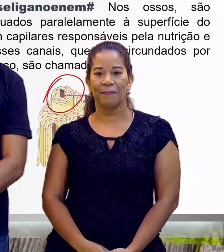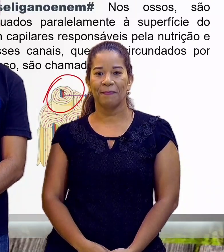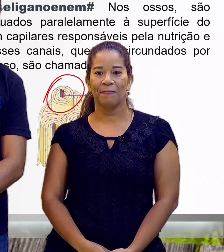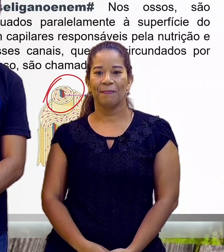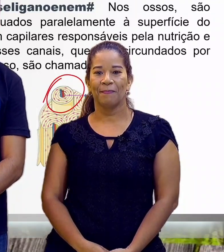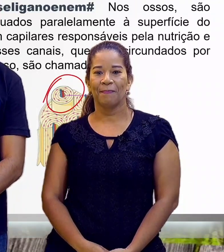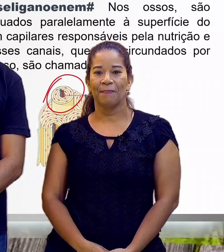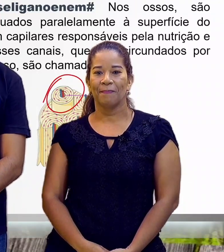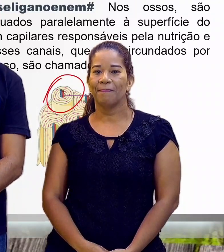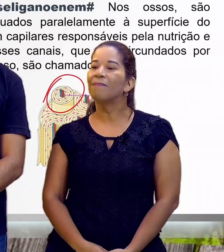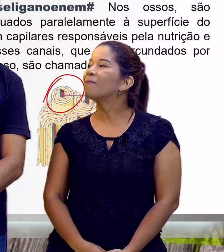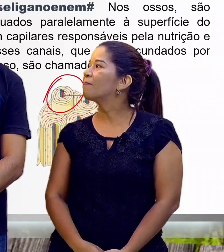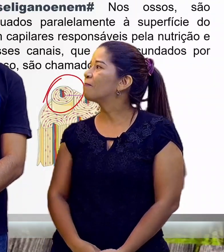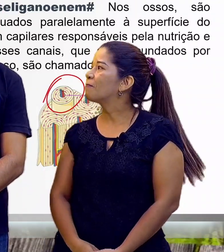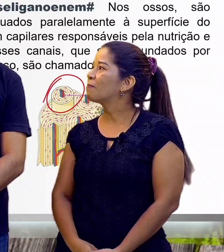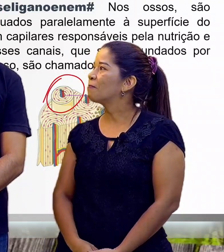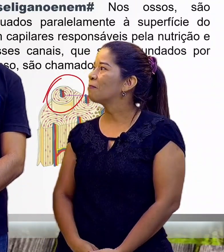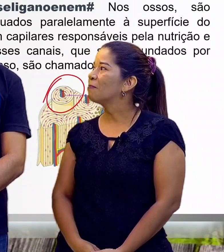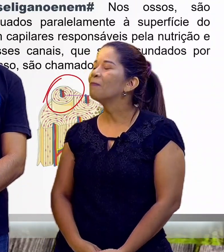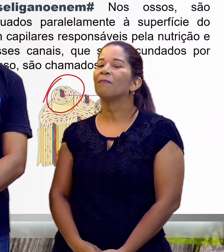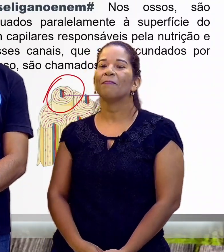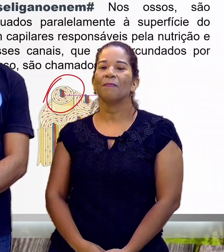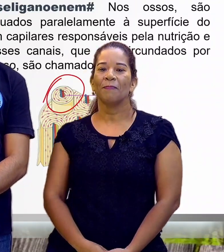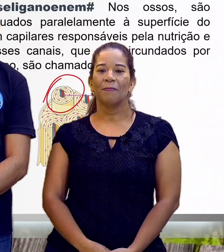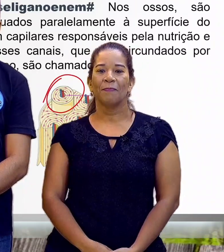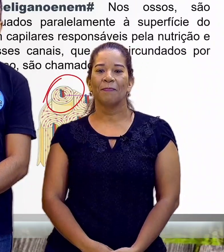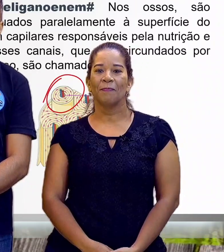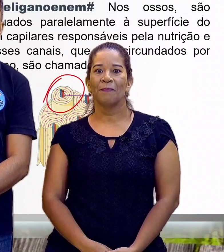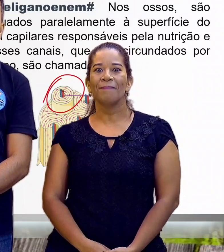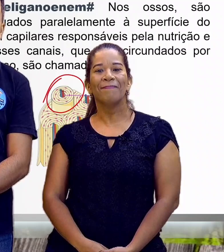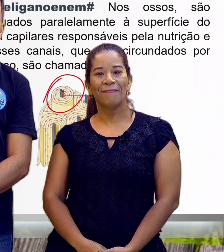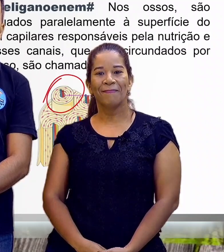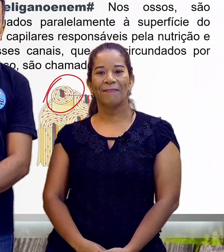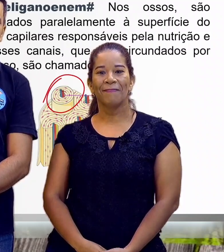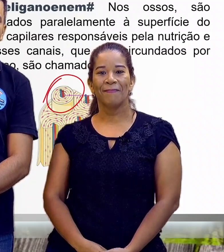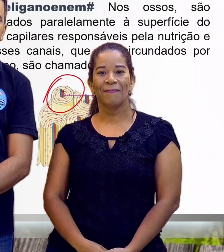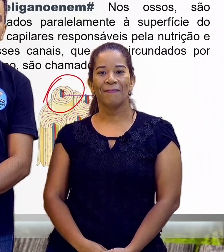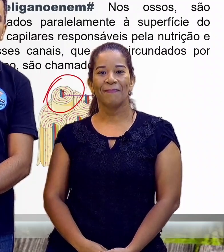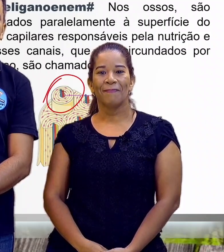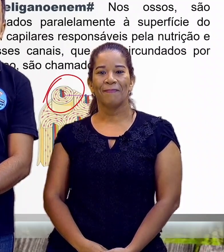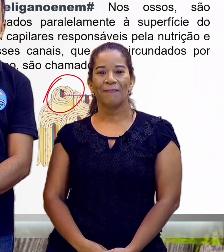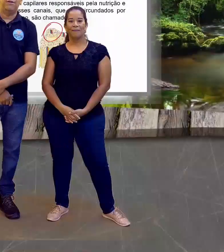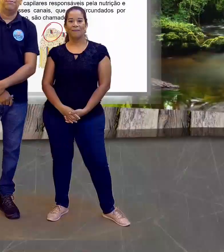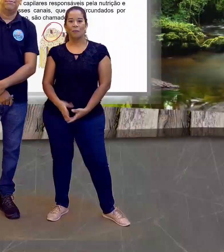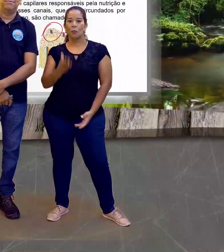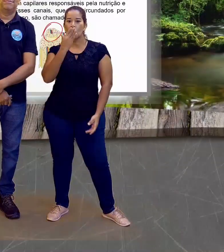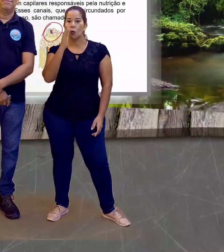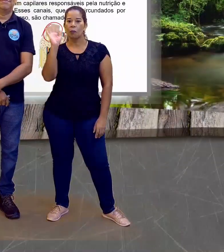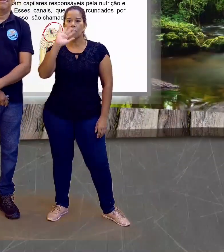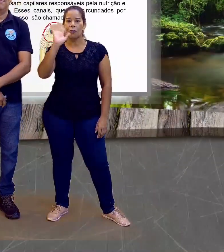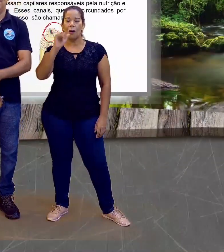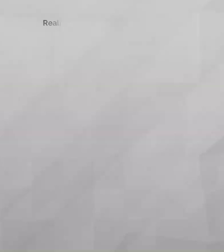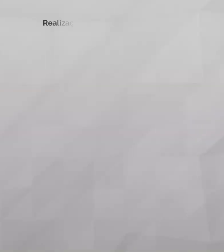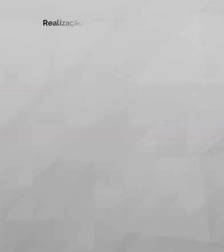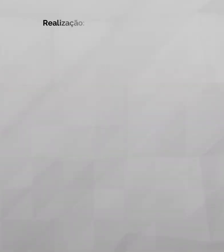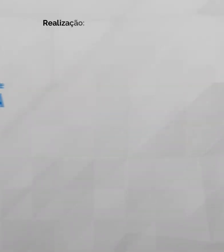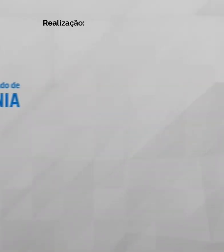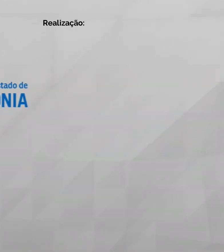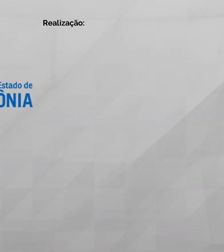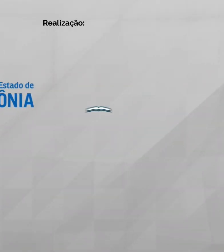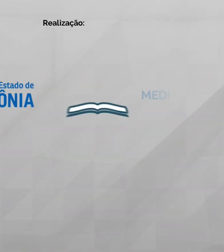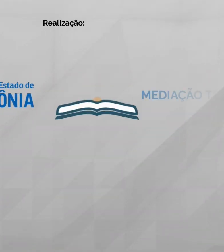tecido conjuntivo, cartilaginoso e ósseo, tá bom? Vamos agora para a nossa próxima aula. Tchau, tchau.